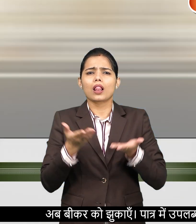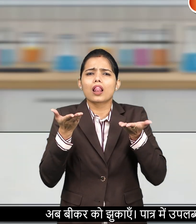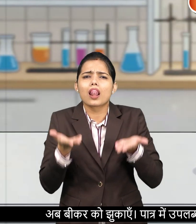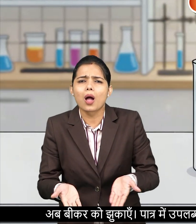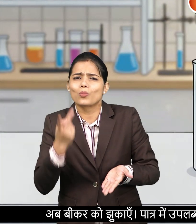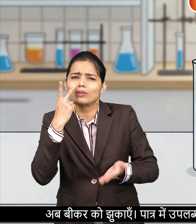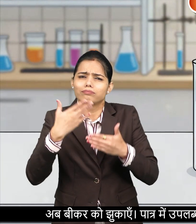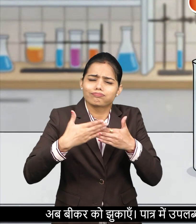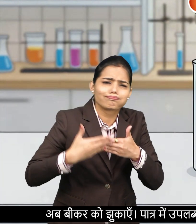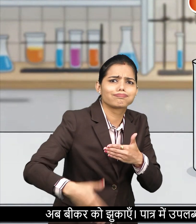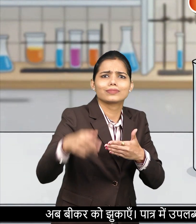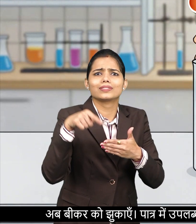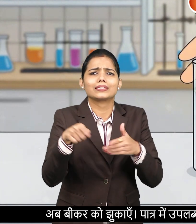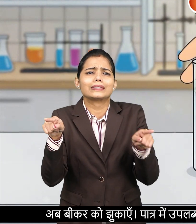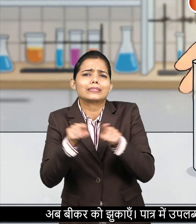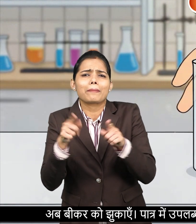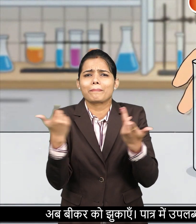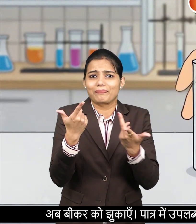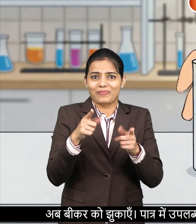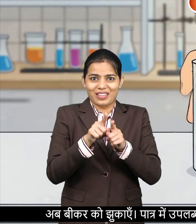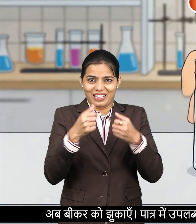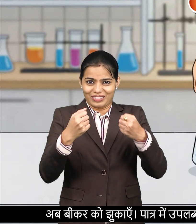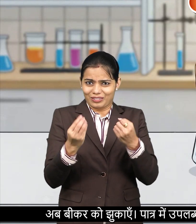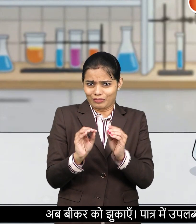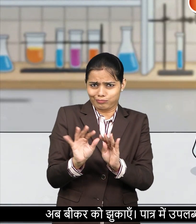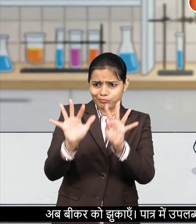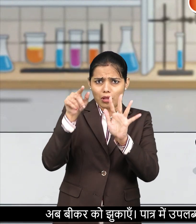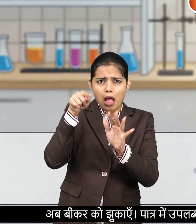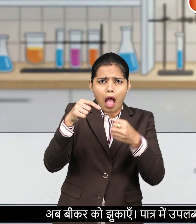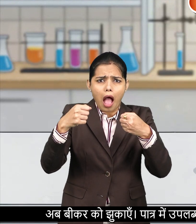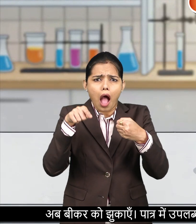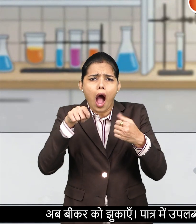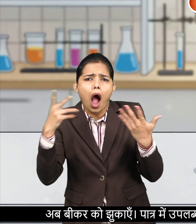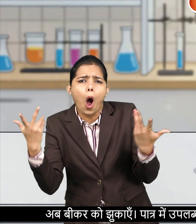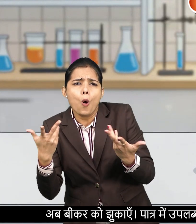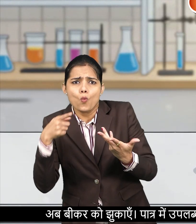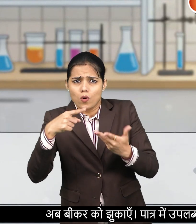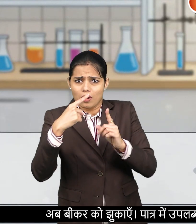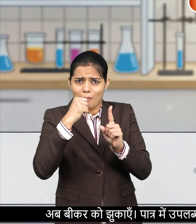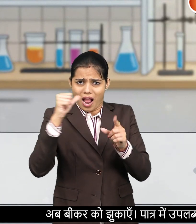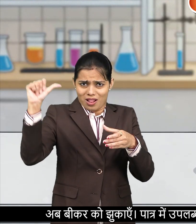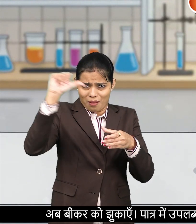आप बीकर को झुकाएं। पात्र में उपलब्ध जगह के अनुसार पानी का आकार भी बदल जाता है।